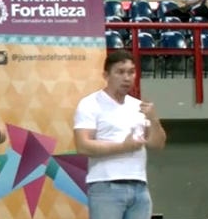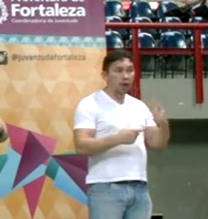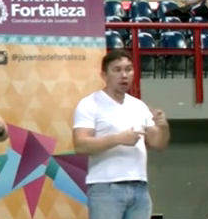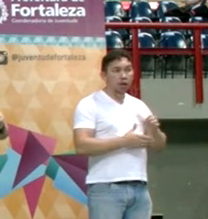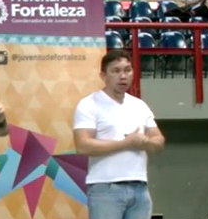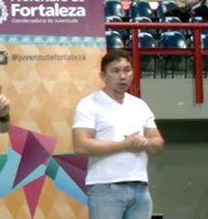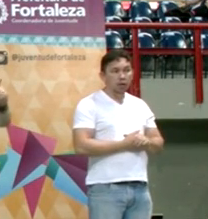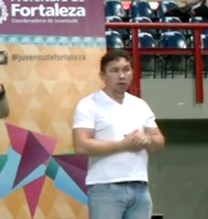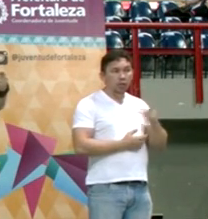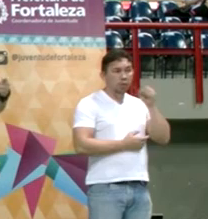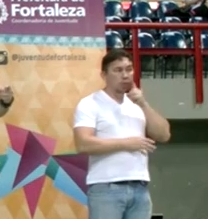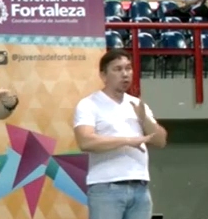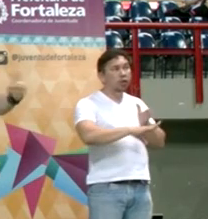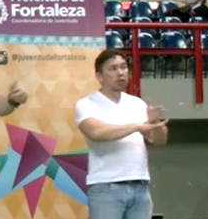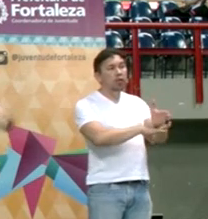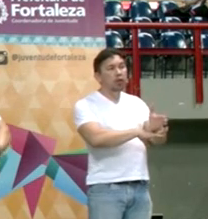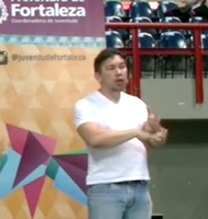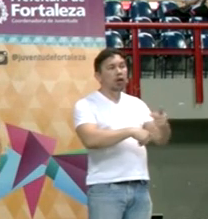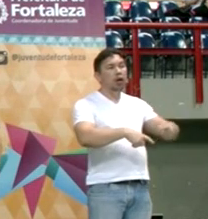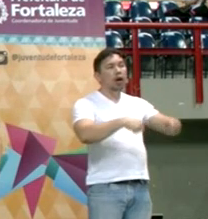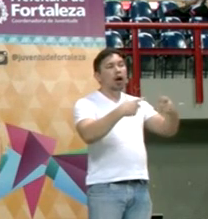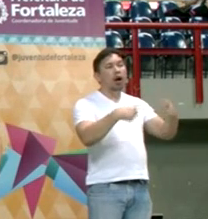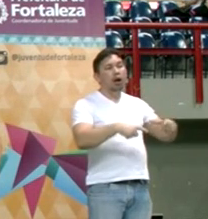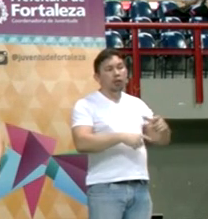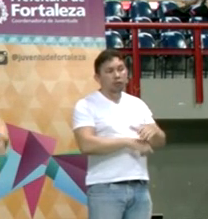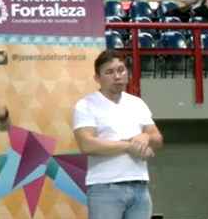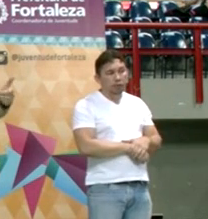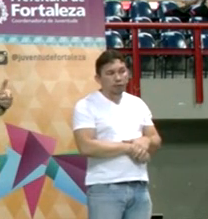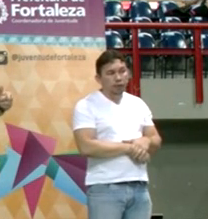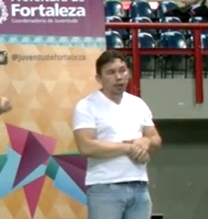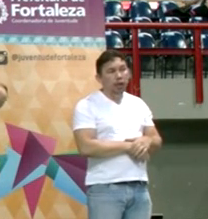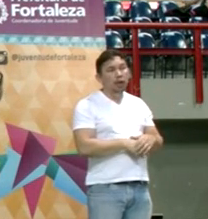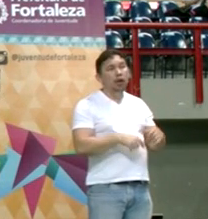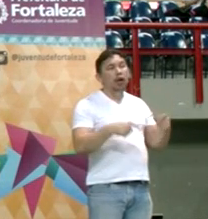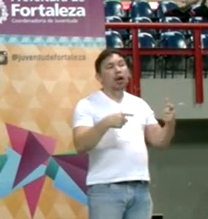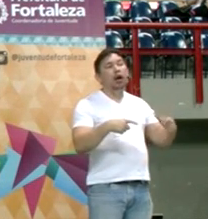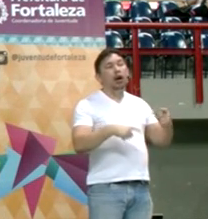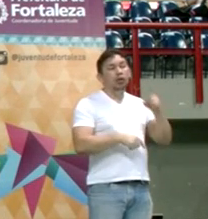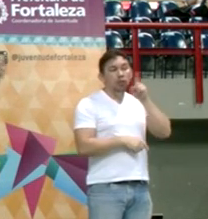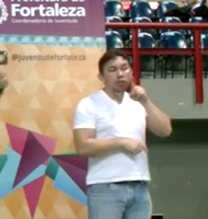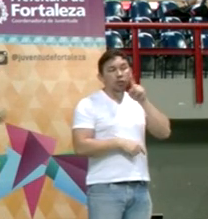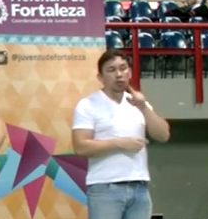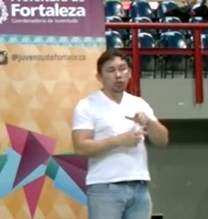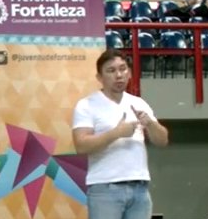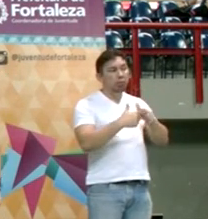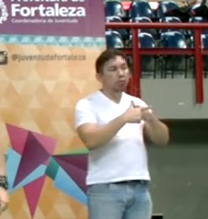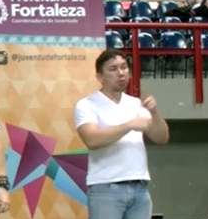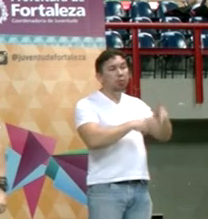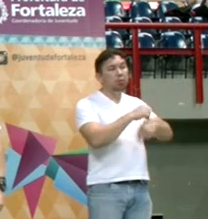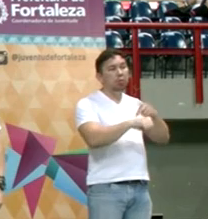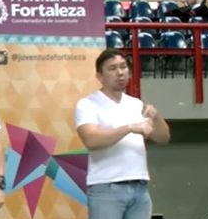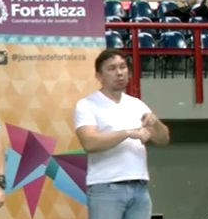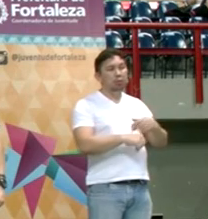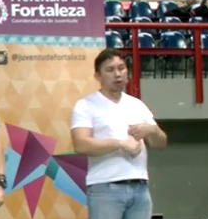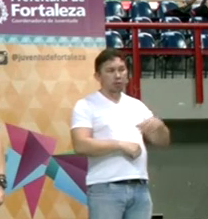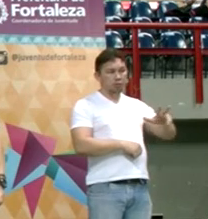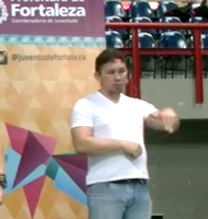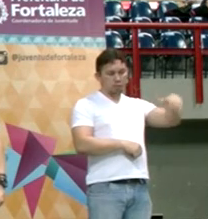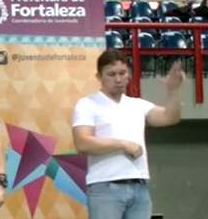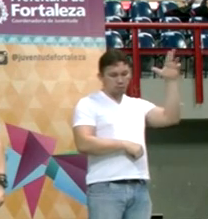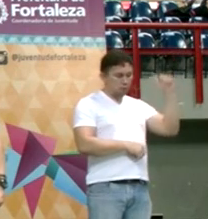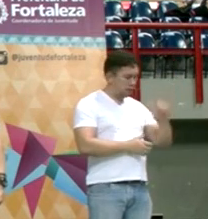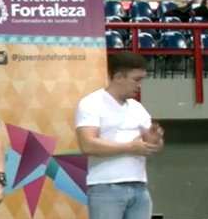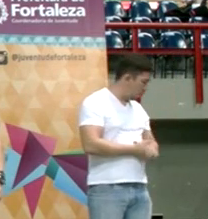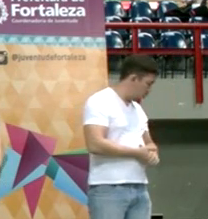foi que o governo americano se meteu em outra guerra. Onde foi que ele se meteu nos problemas de outros países? Nunca